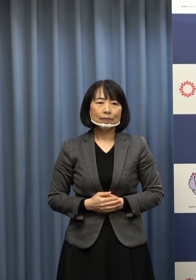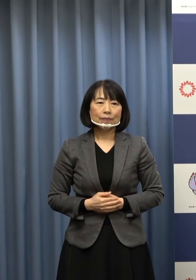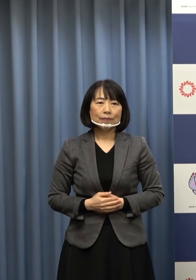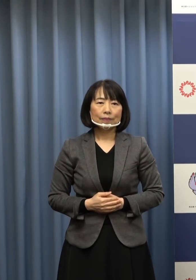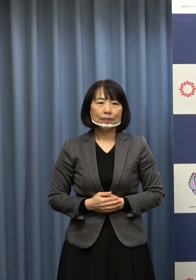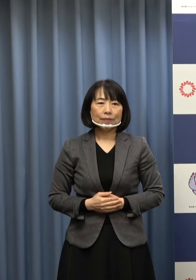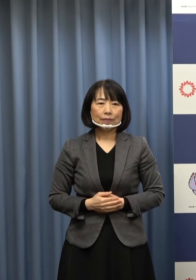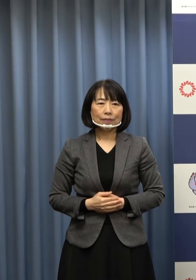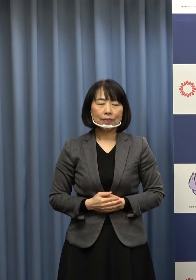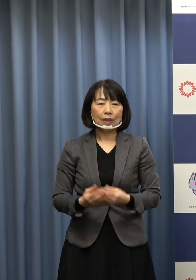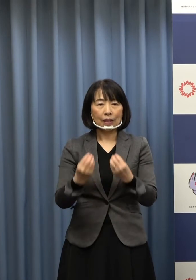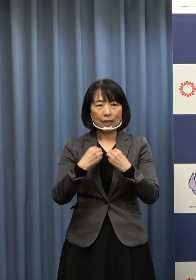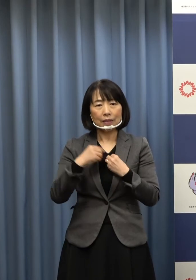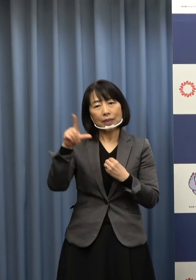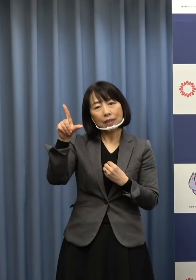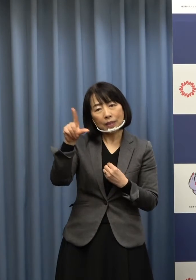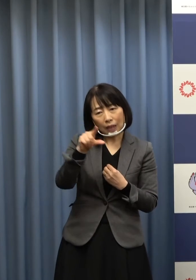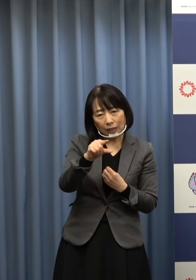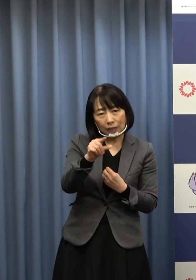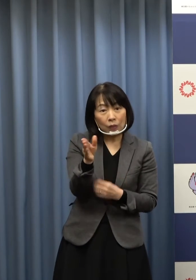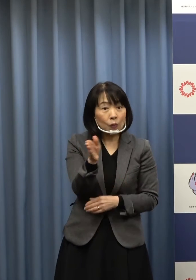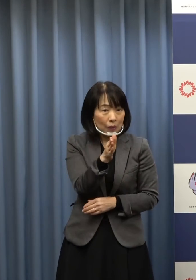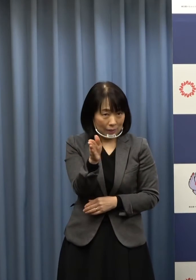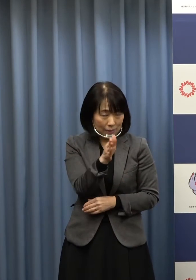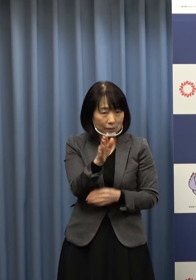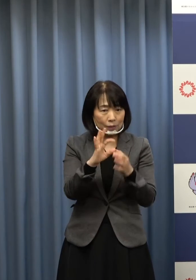下がり方の感触を伺いたいのですけれども、